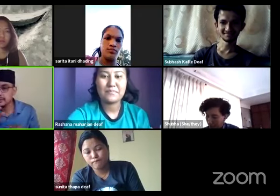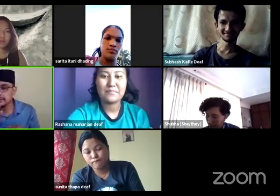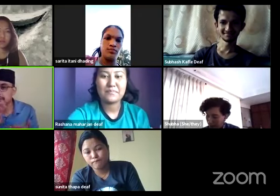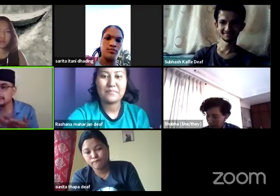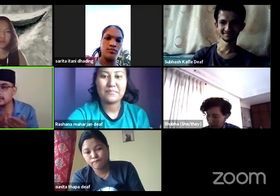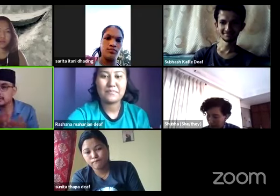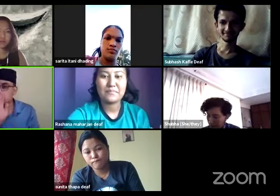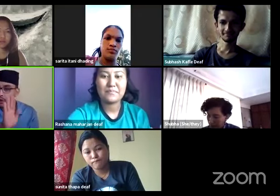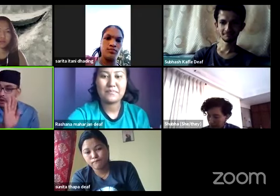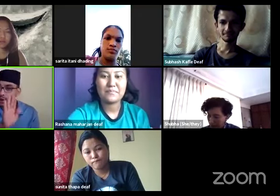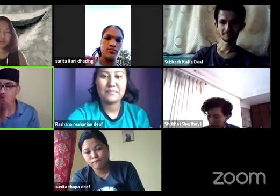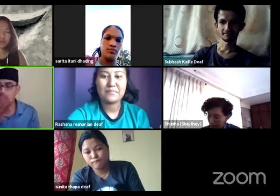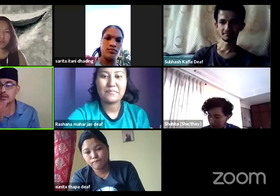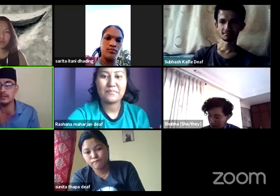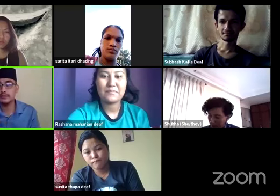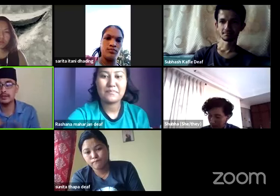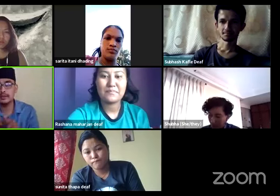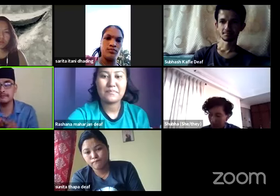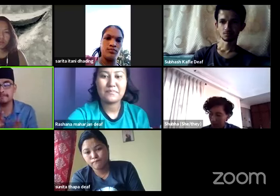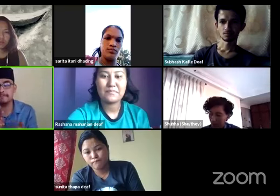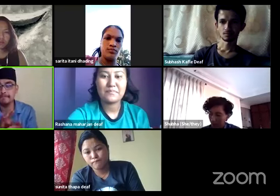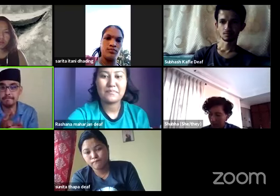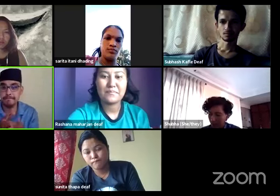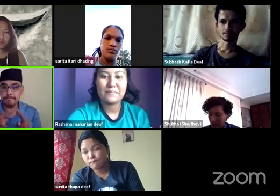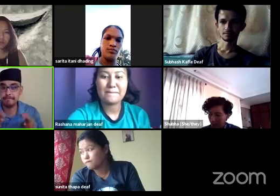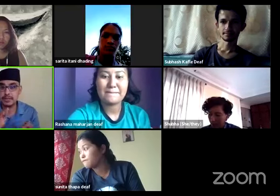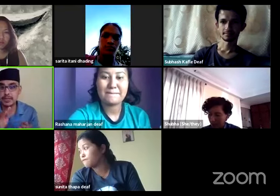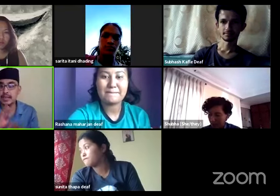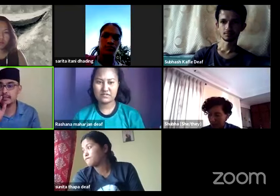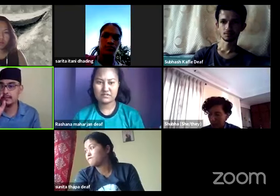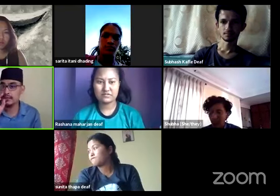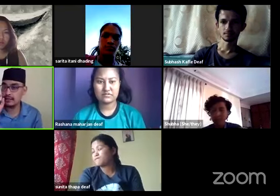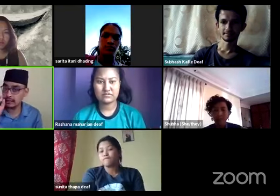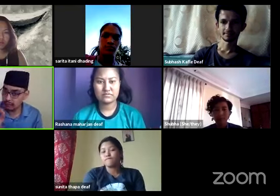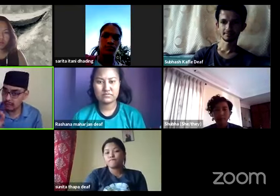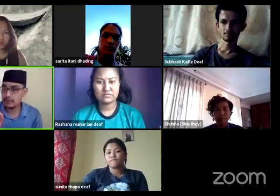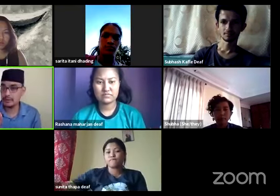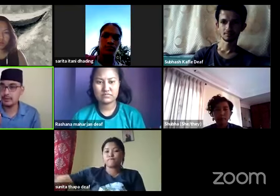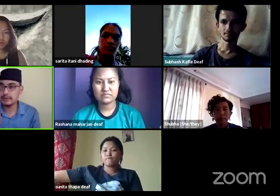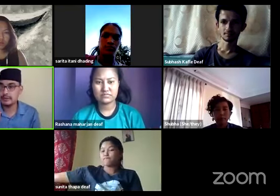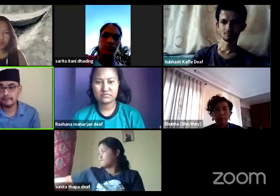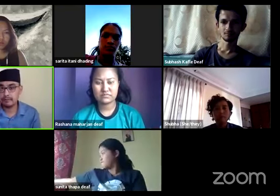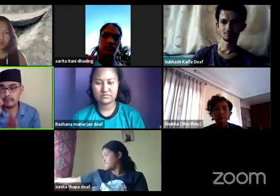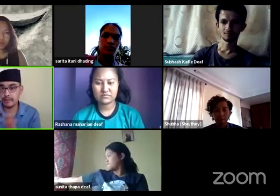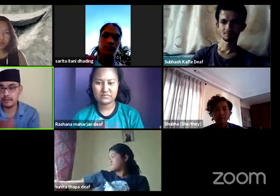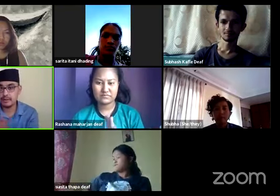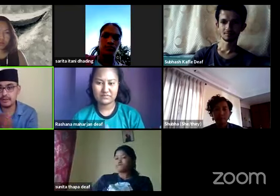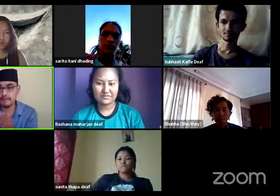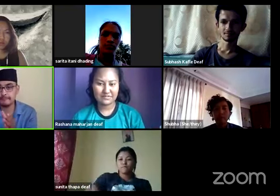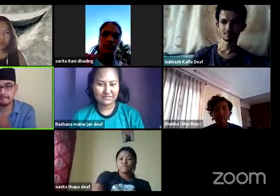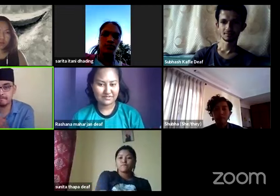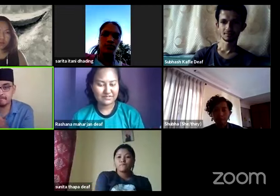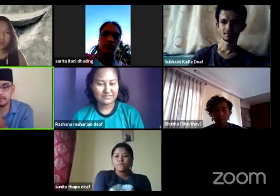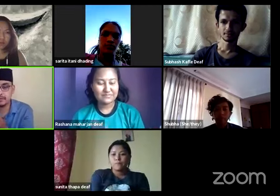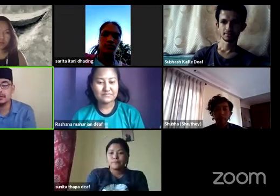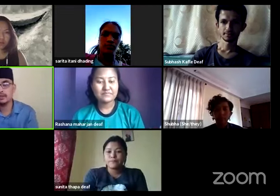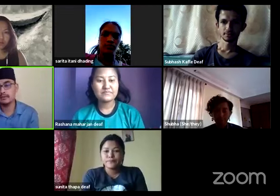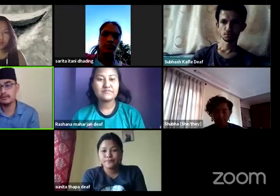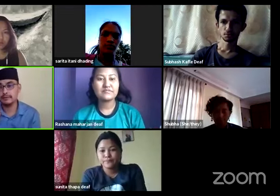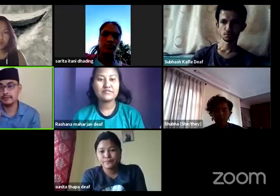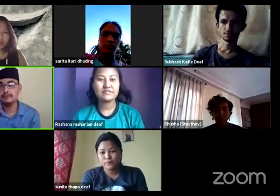रहेछ त्यो कुराहरू पनि सायद आएको पनि हुनसक्ला इन्डाइरेक्टली तर त्यसलाई पनि छुट्टै एउटा सेक्सनमा चाहिँ राख्न पाए भए अझ राम्रो हुन्थ्यो